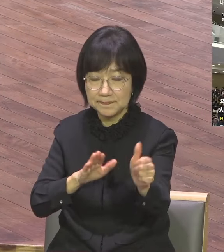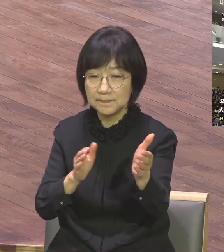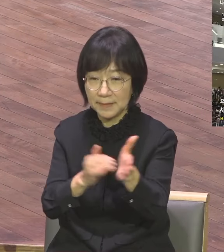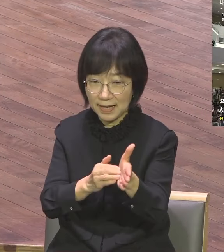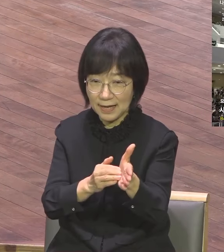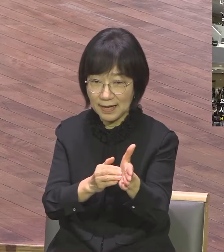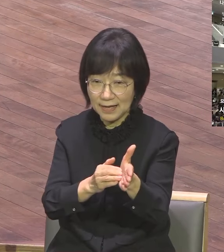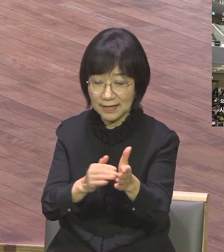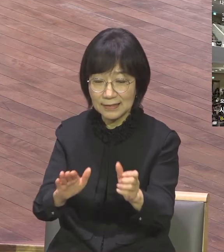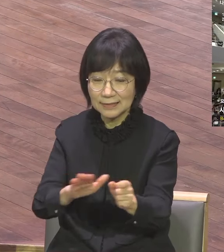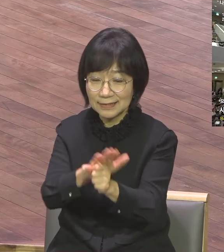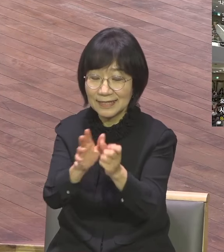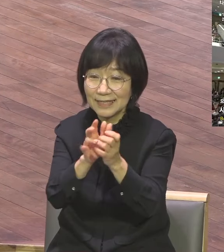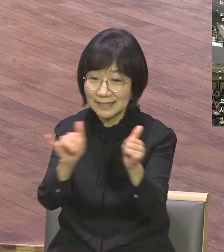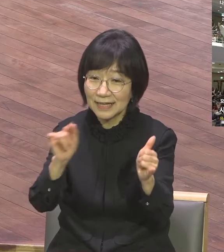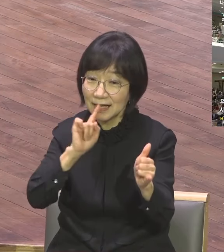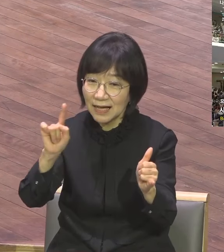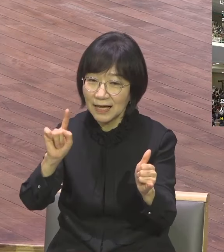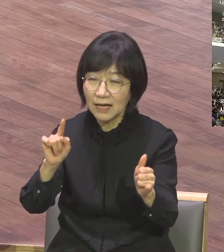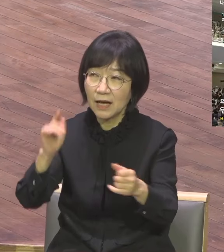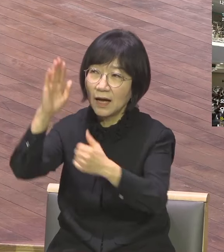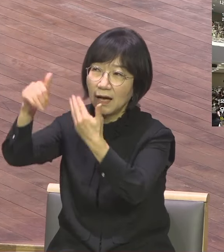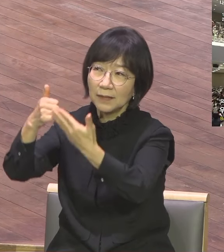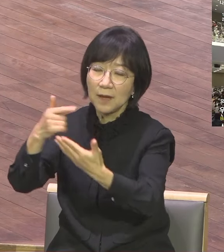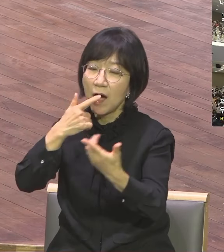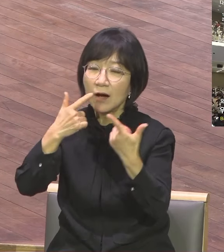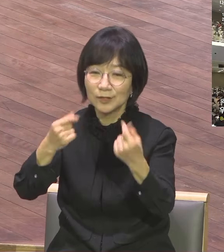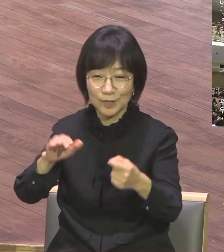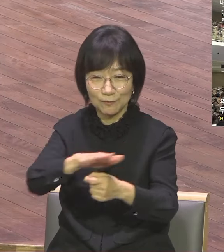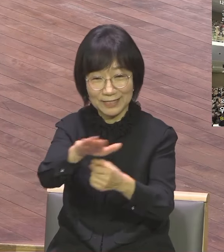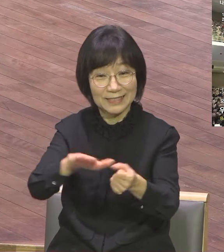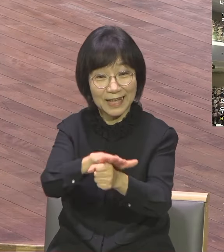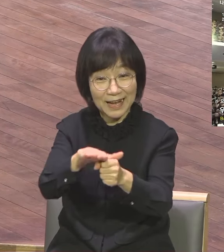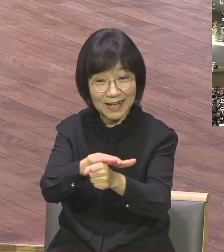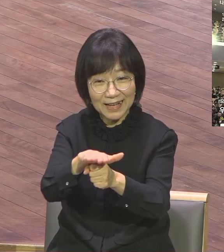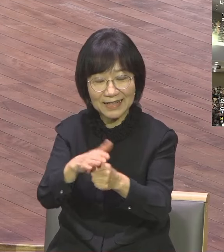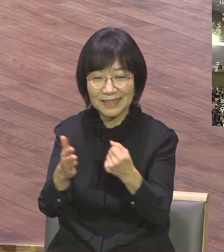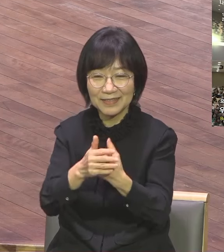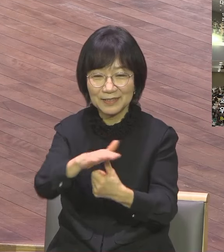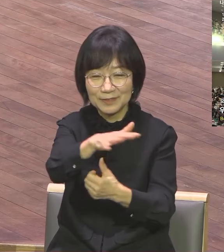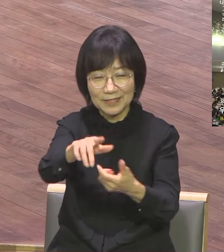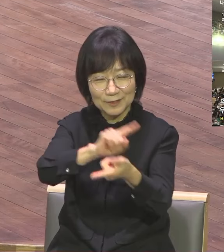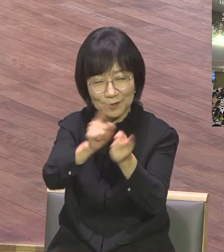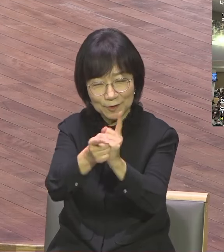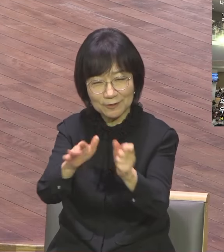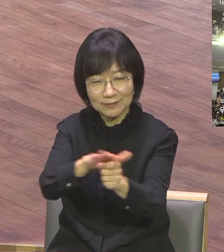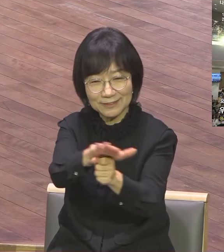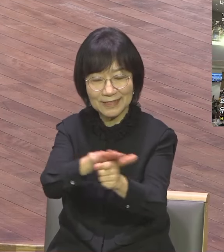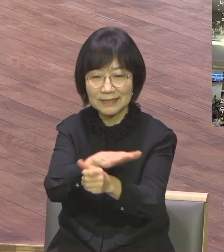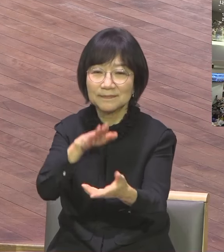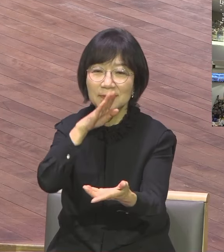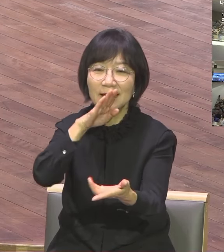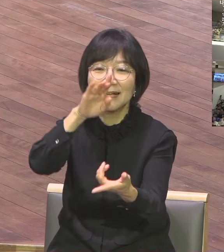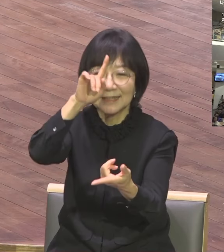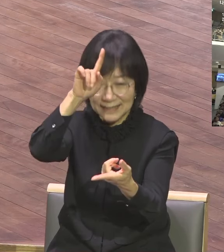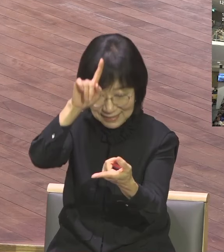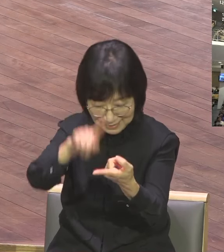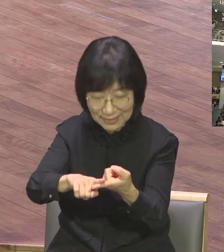사랑한 자들아, 하나님이 이같이 우리를 사랑하셨은즉 우리도 서로 사랑하는 것이 마땅하도다.